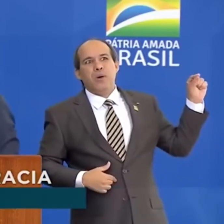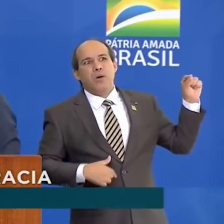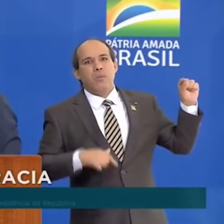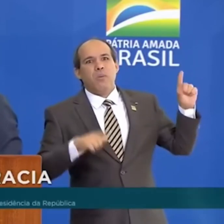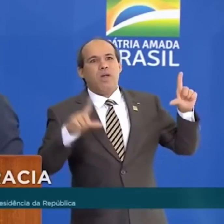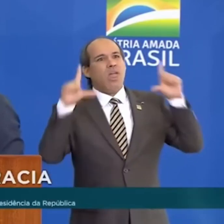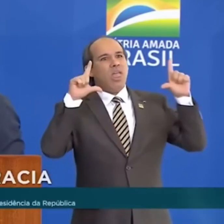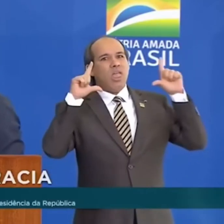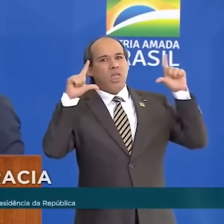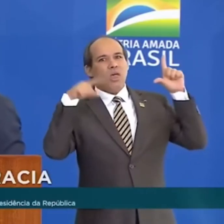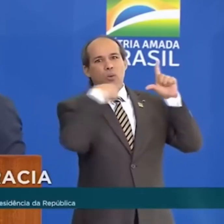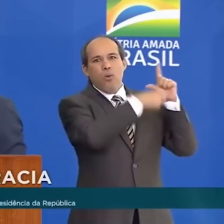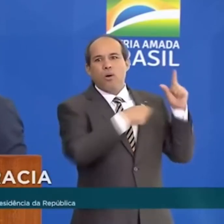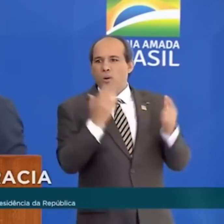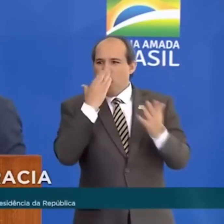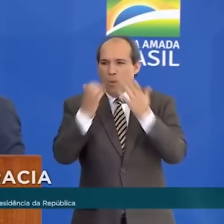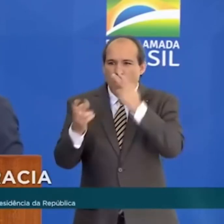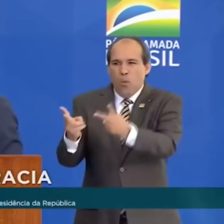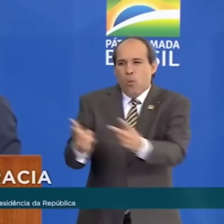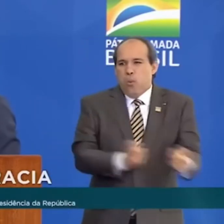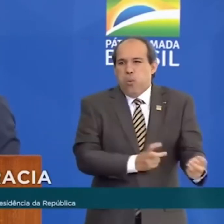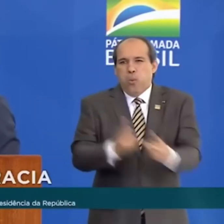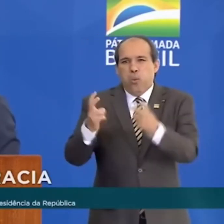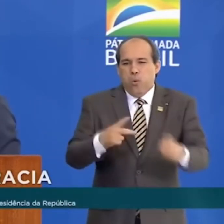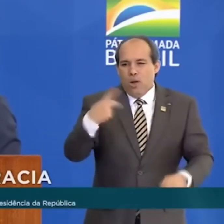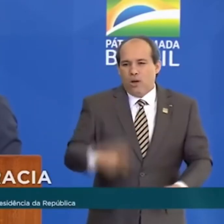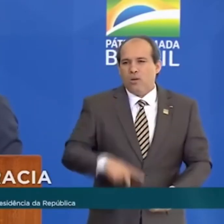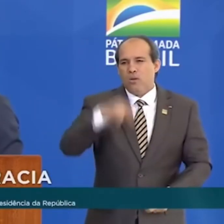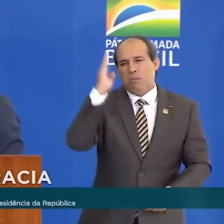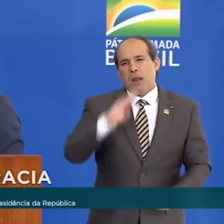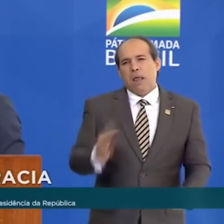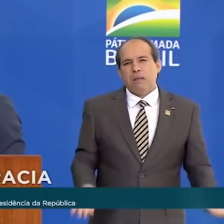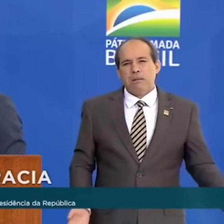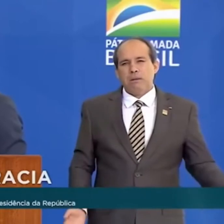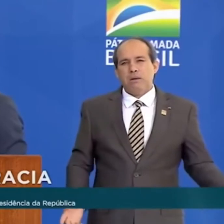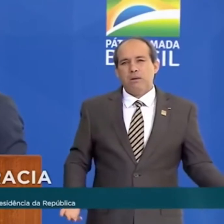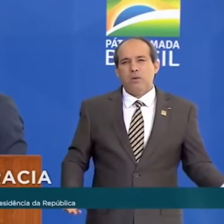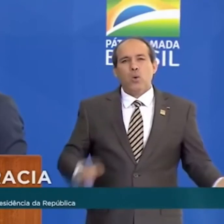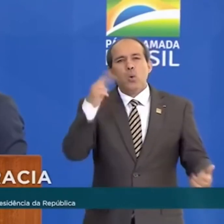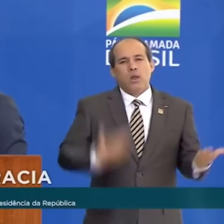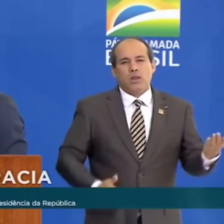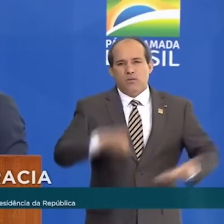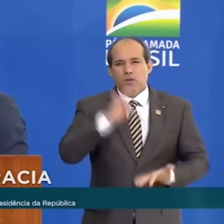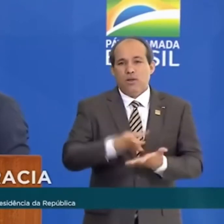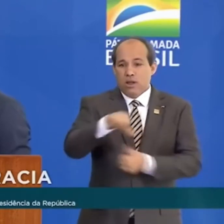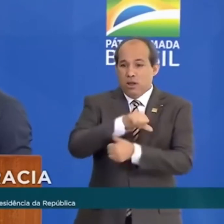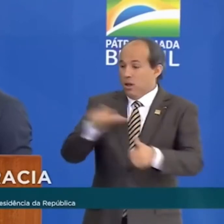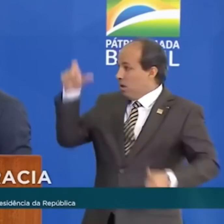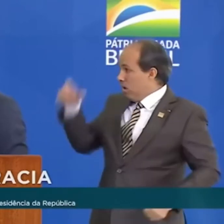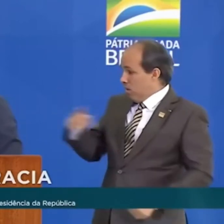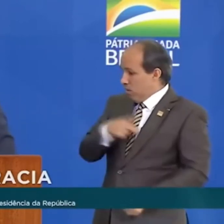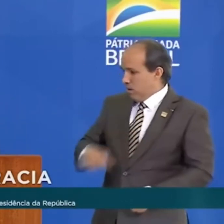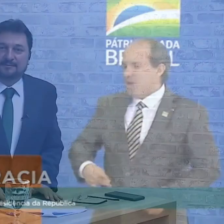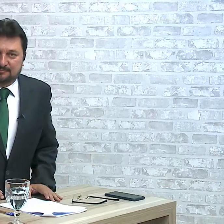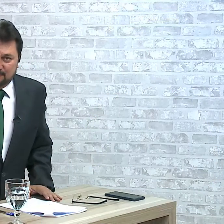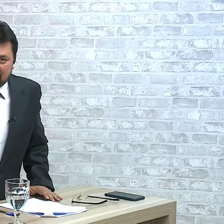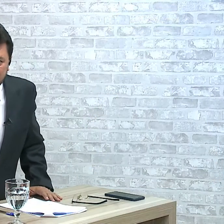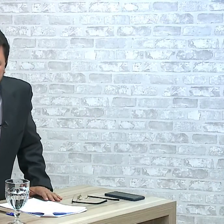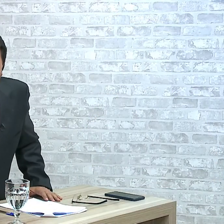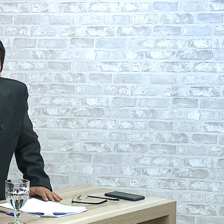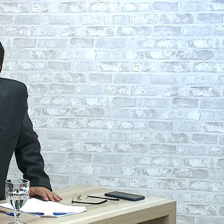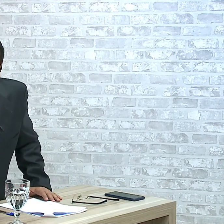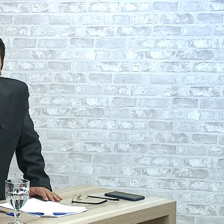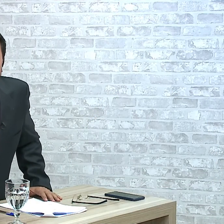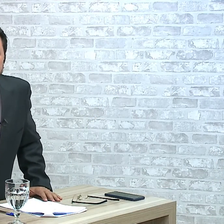dos brasileiros. Esse não é o governo Bolsonaro. O governo Bolsonaro é o que serve e transforma o povo brasileiro. Muito obrigado.